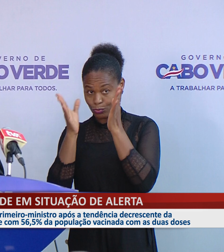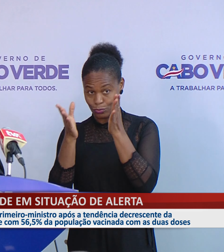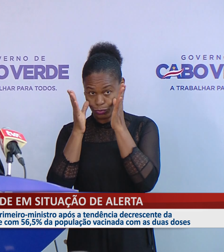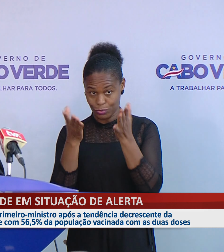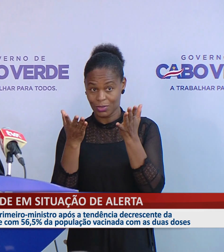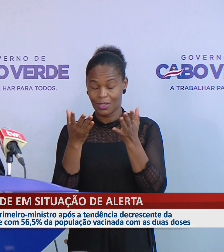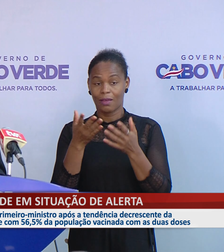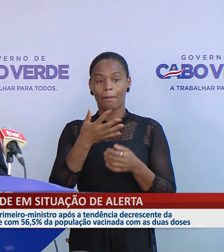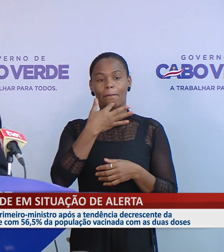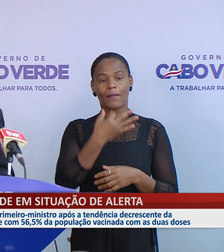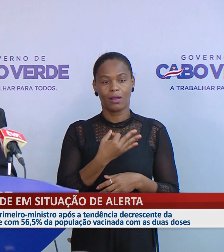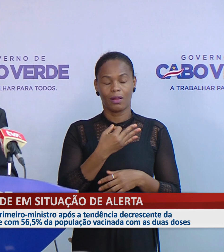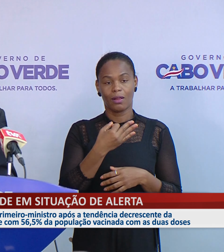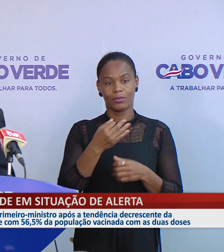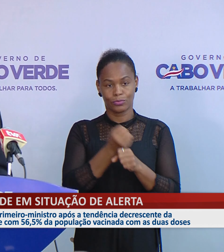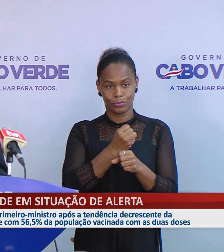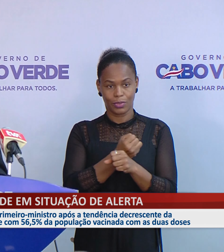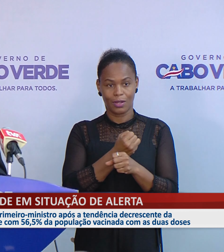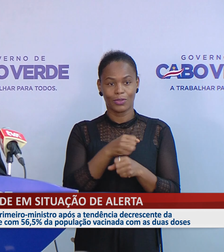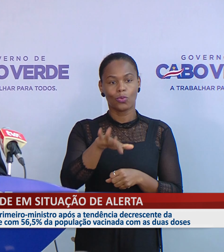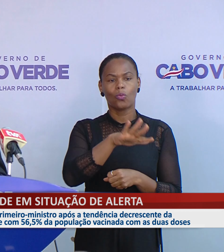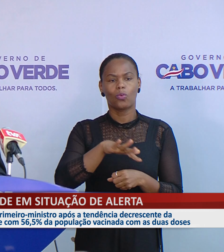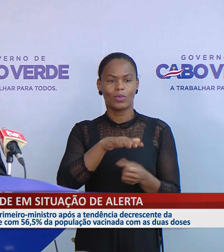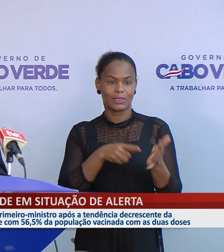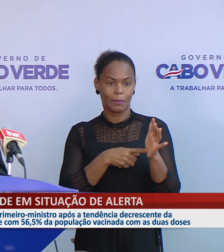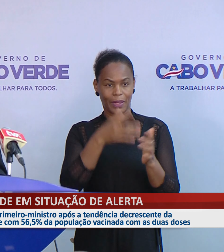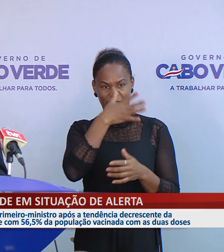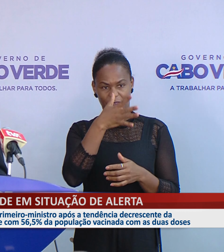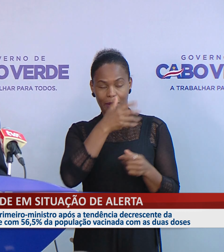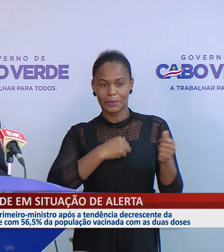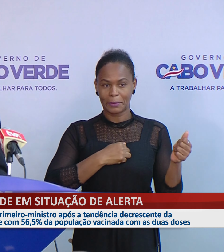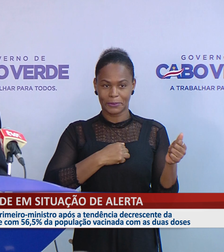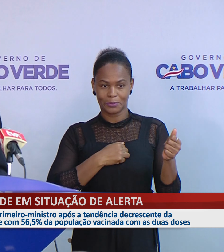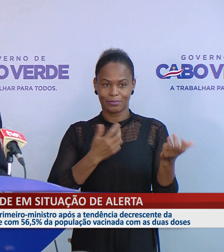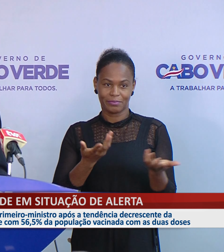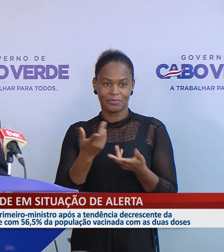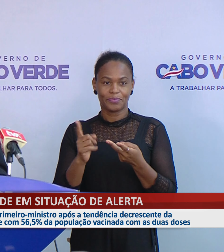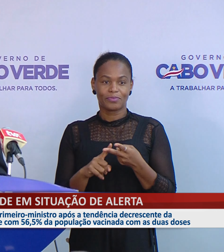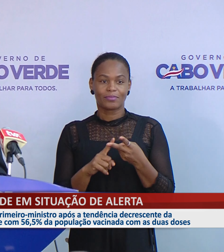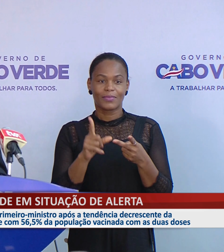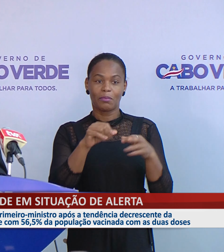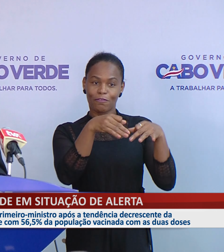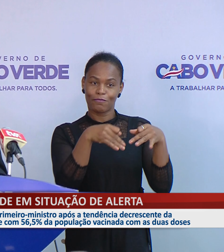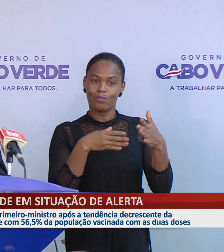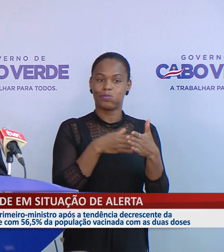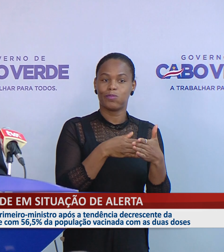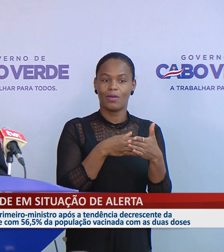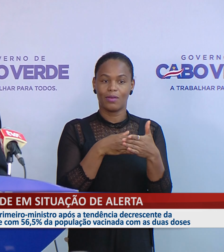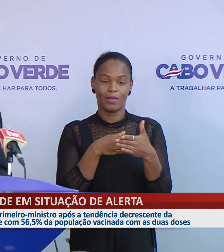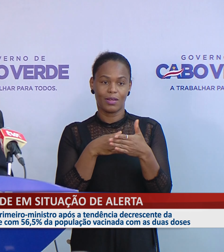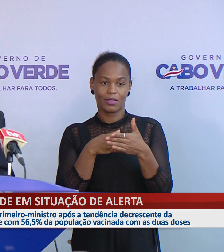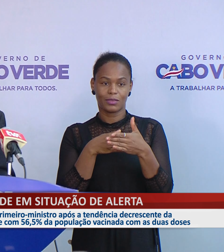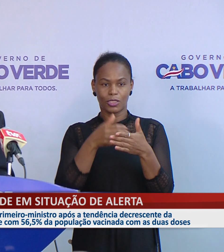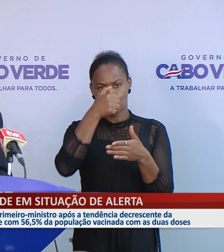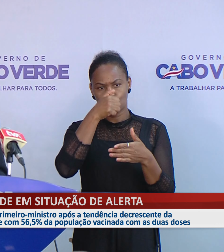nacional. Permite o funcionamento de estabelecimentos de atividade de dança, o levantamento da limitação de